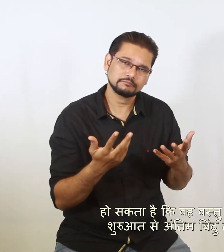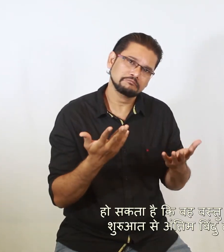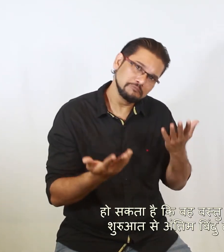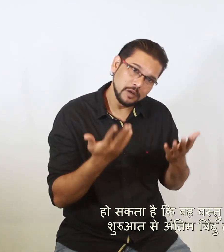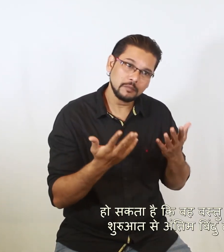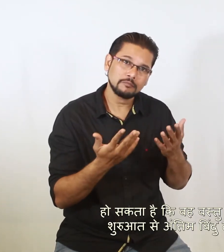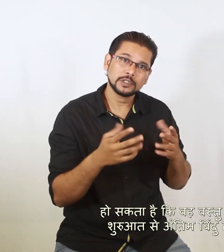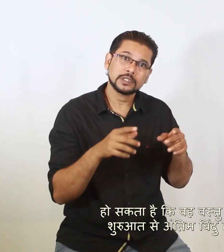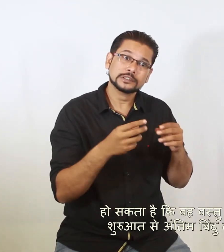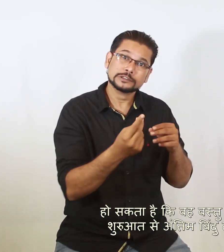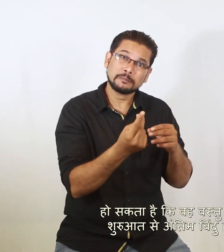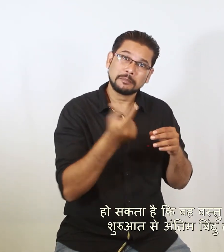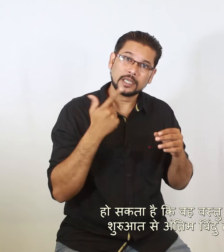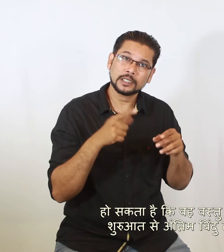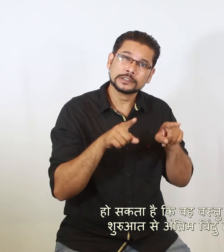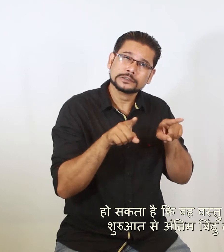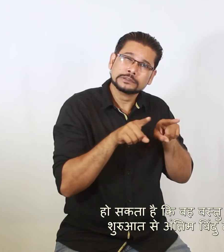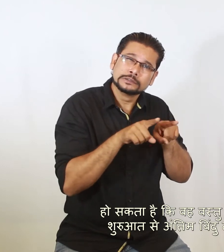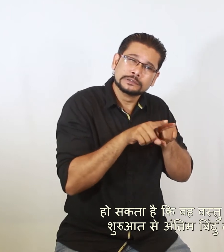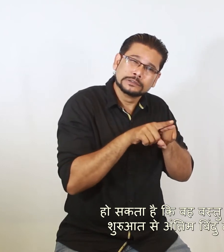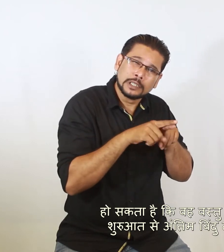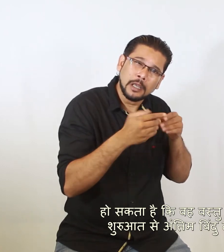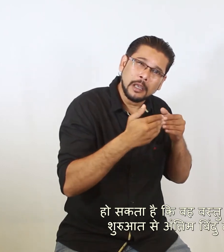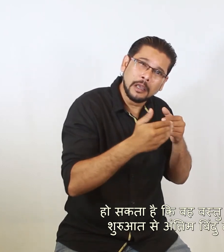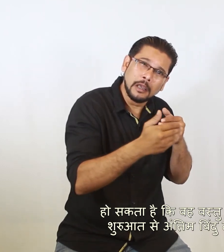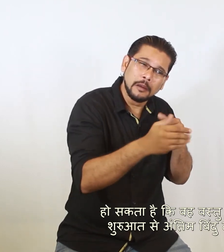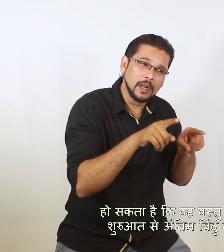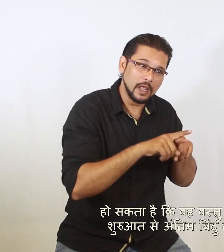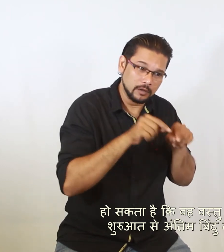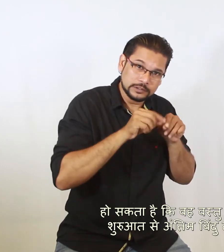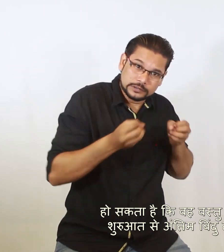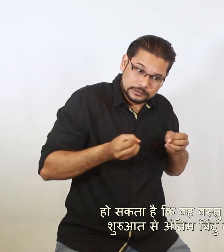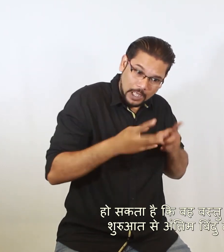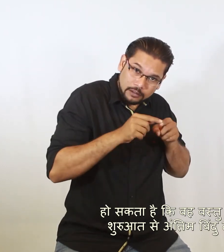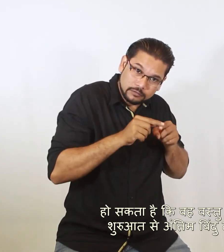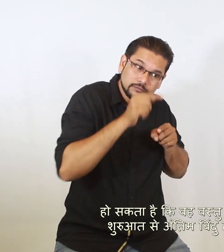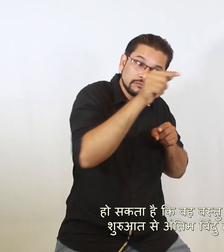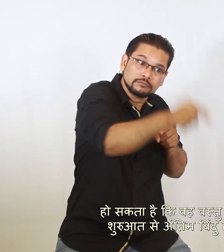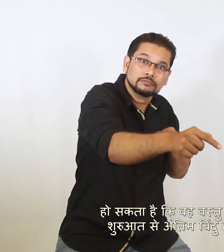हो सकता है कि वो वस्तू एक ही चाल पर शुरुवात से अंतिम बिंदू तक चली जाए